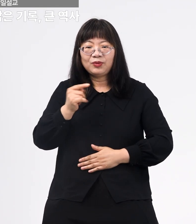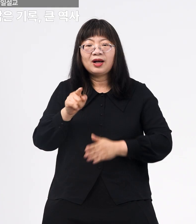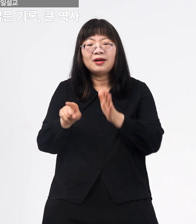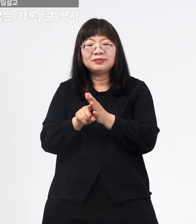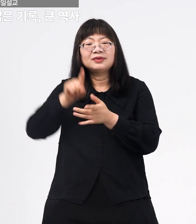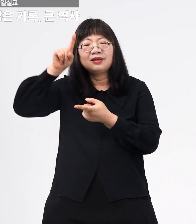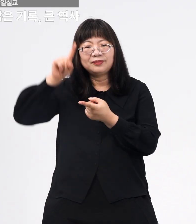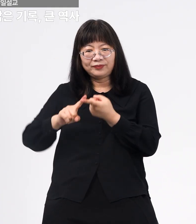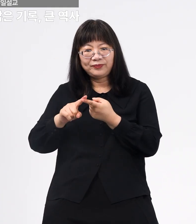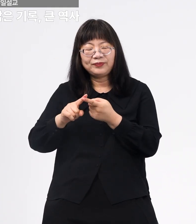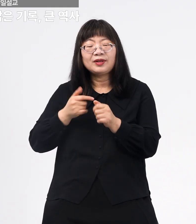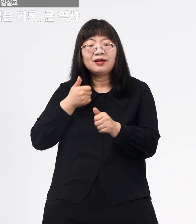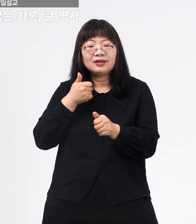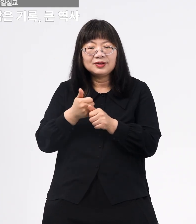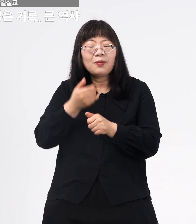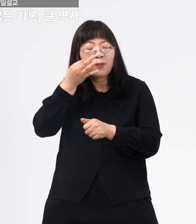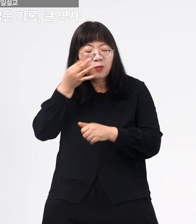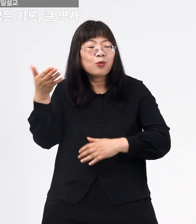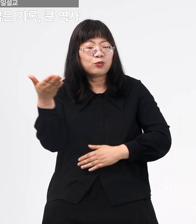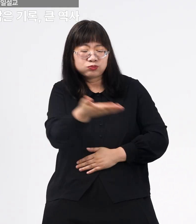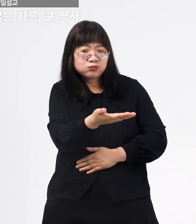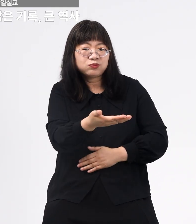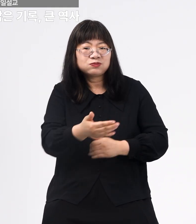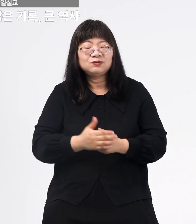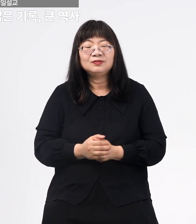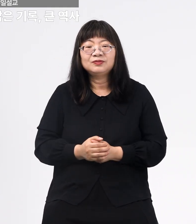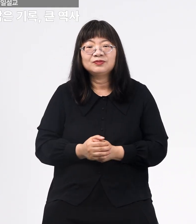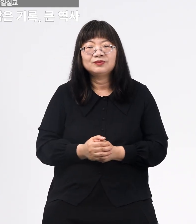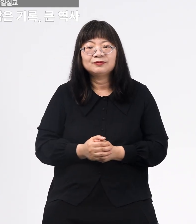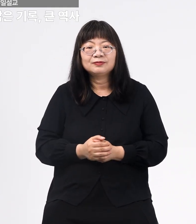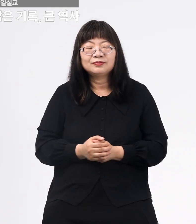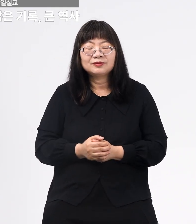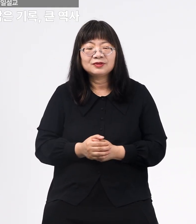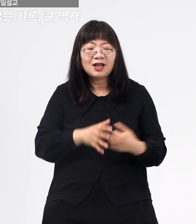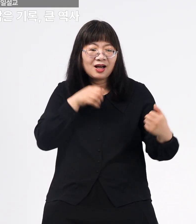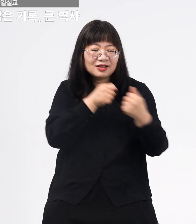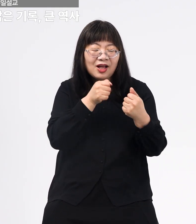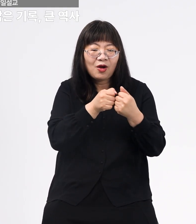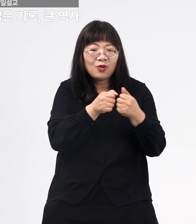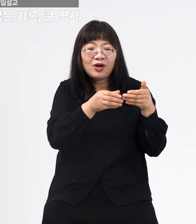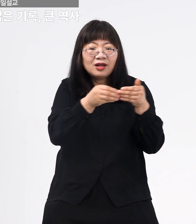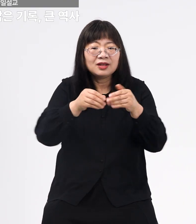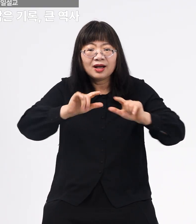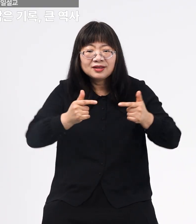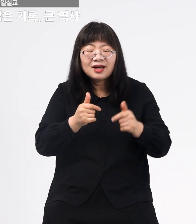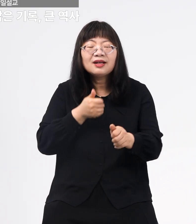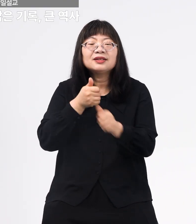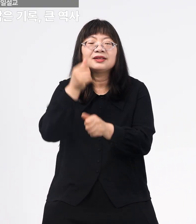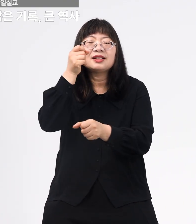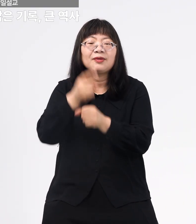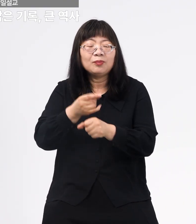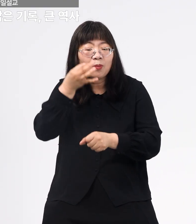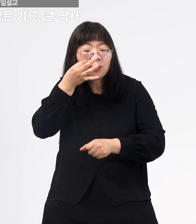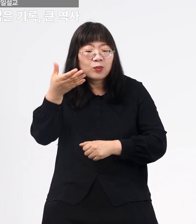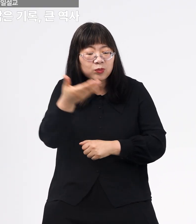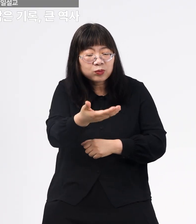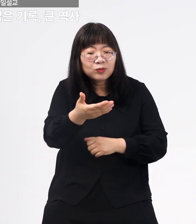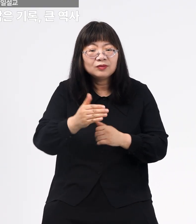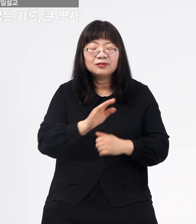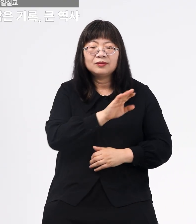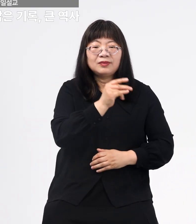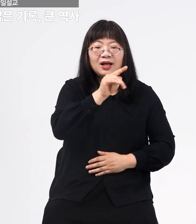믿음대로 승리를 보여주시는 거예요. 승리를 싸우게 한 게 아니라 승리를 보여주신 겁니다.